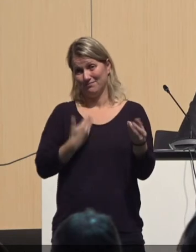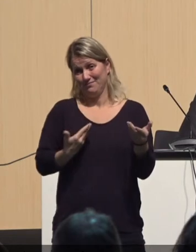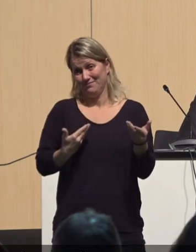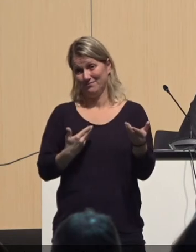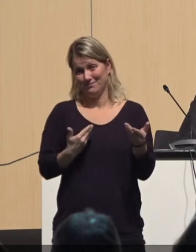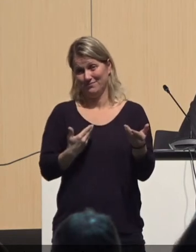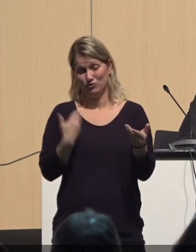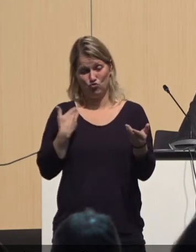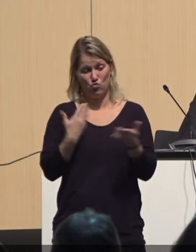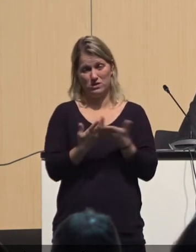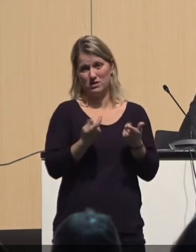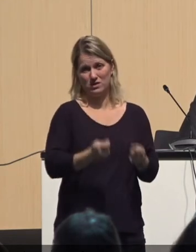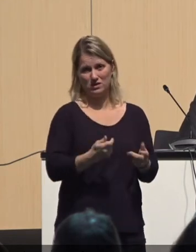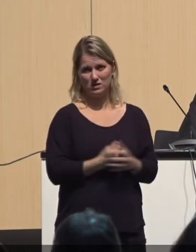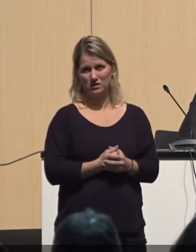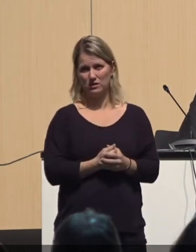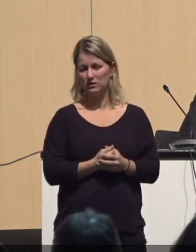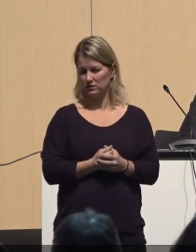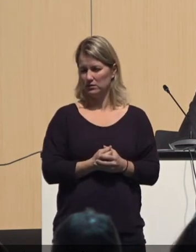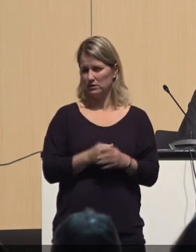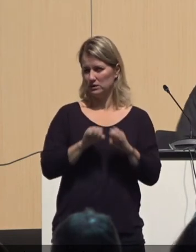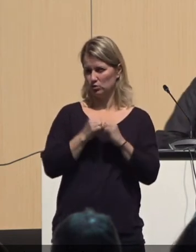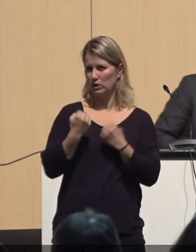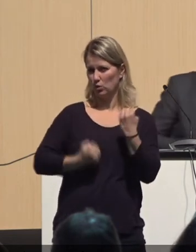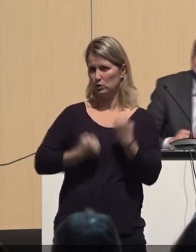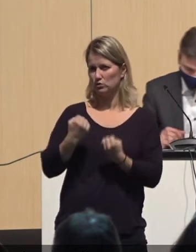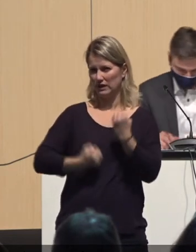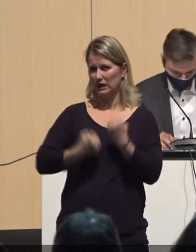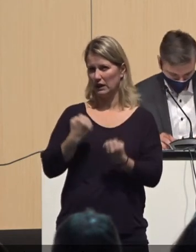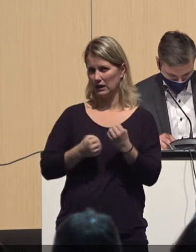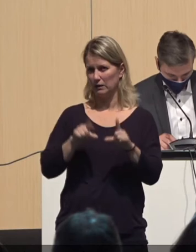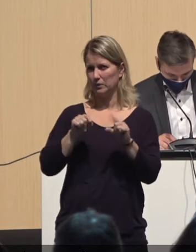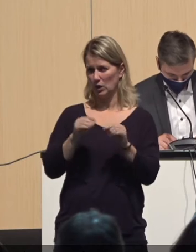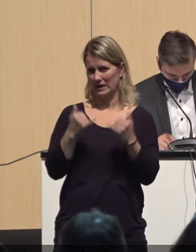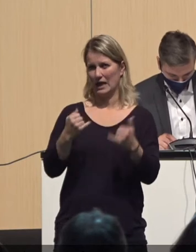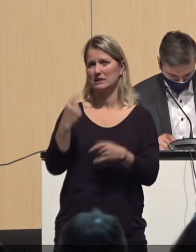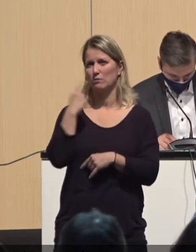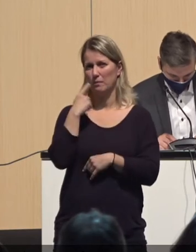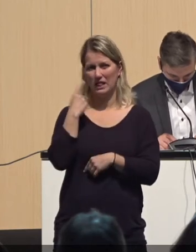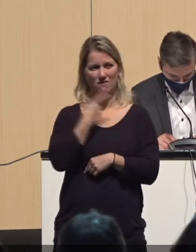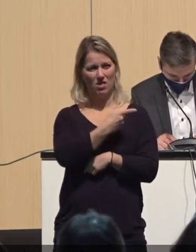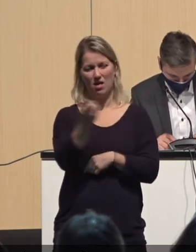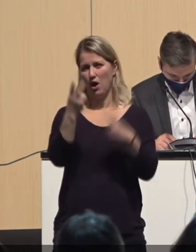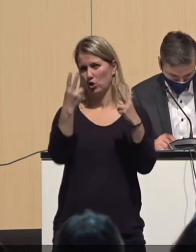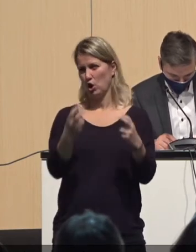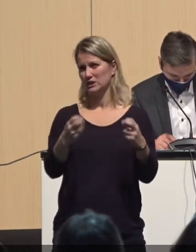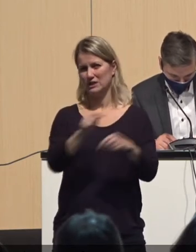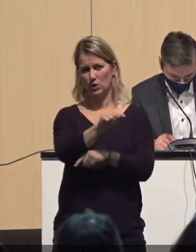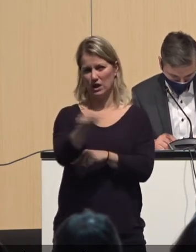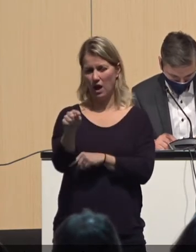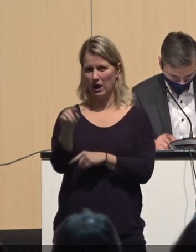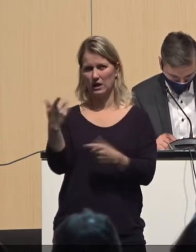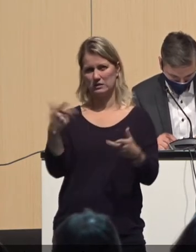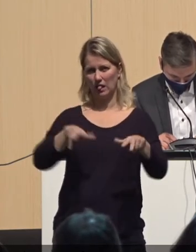sind so abgeschlossen. Das ist schwierig und das bringt im Prinzip im Moment diese Konzessionäre in eine wirtschaftliche